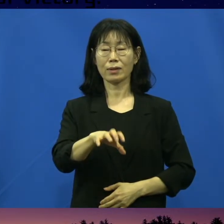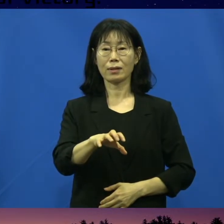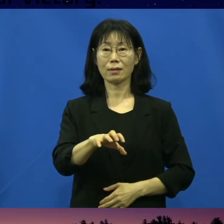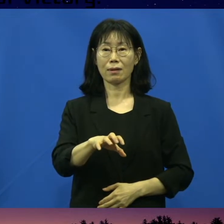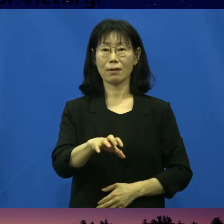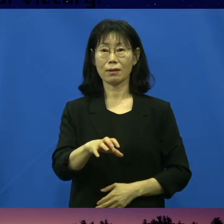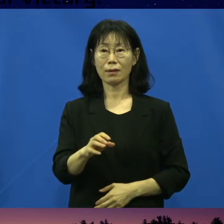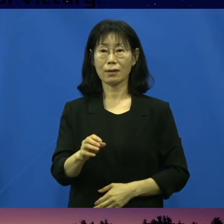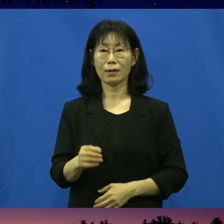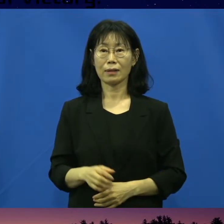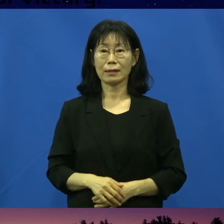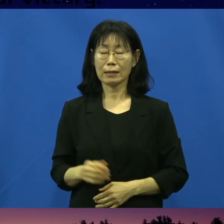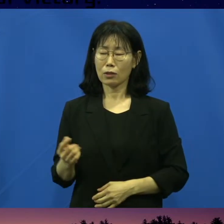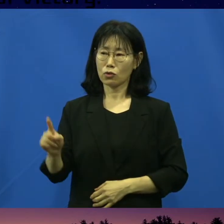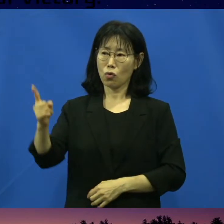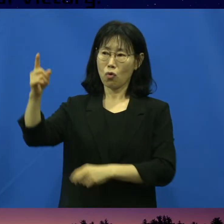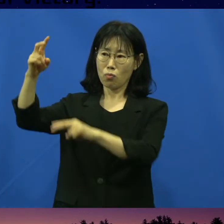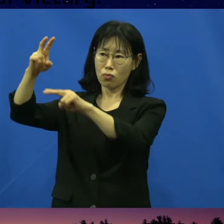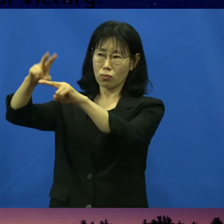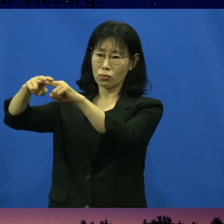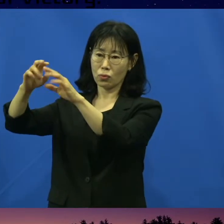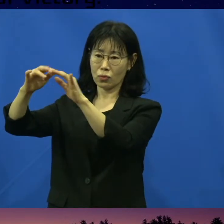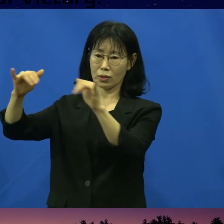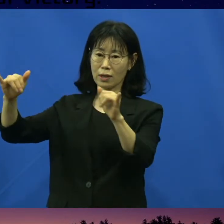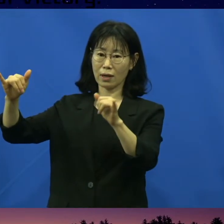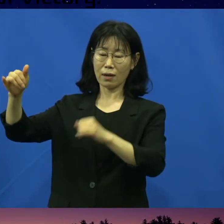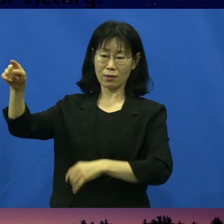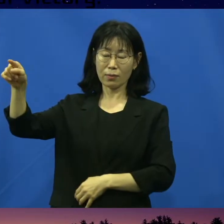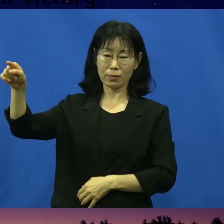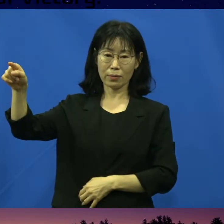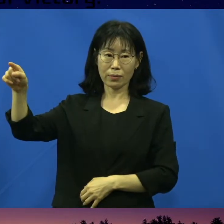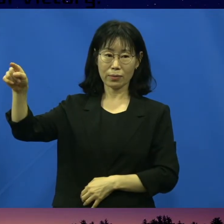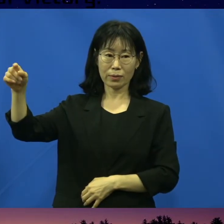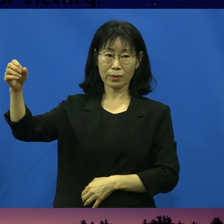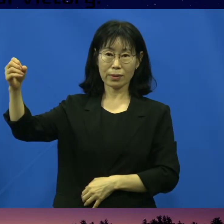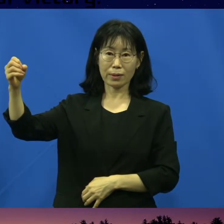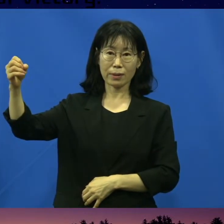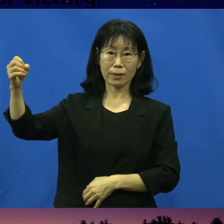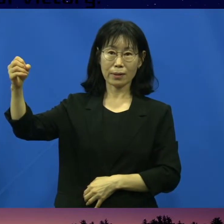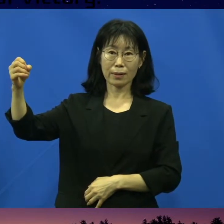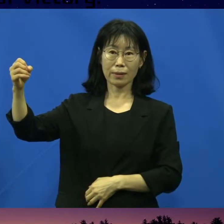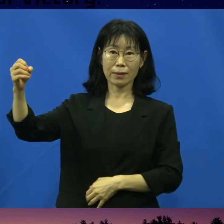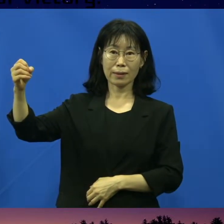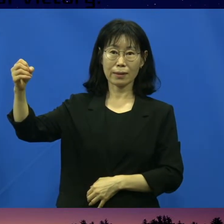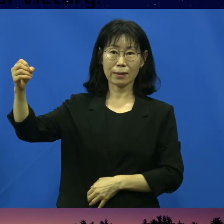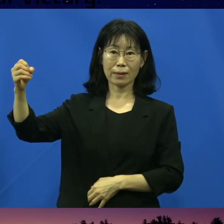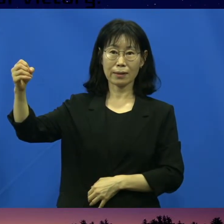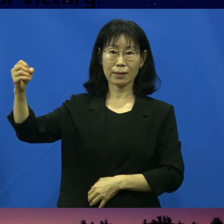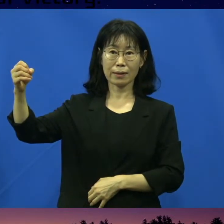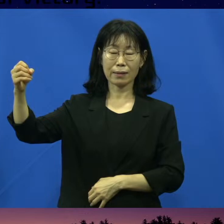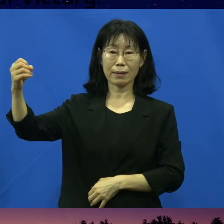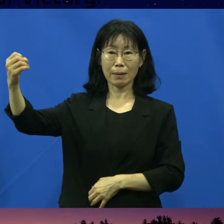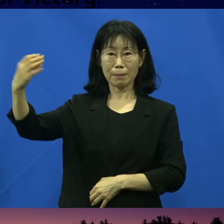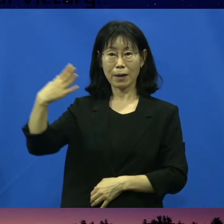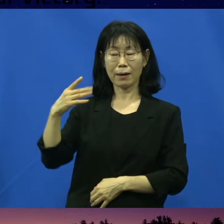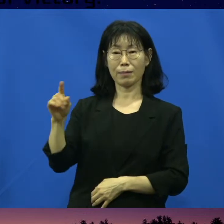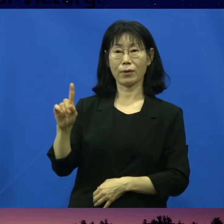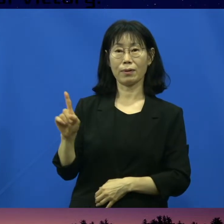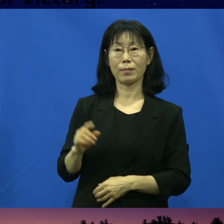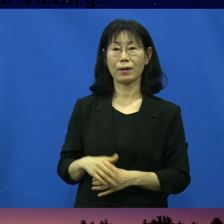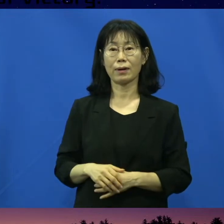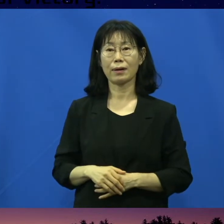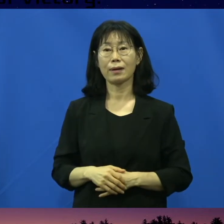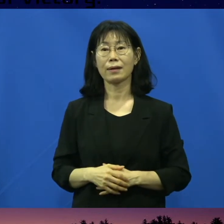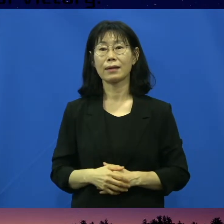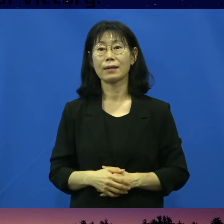근데 다른 분을 통해서 나한테 자꾸 얘기하기를 목사님이 지나가시면서 한 번이라도 그 집에